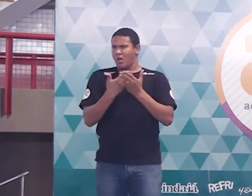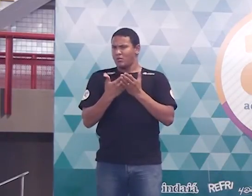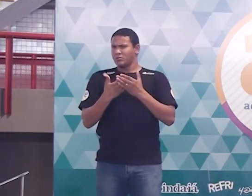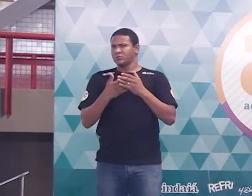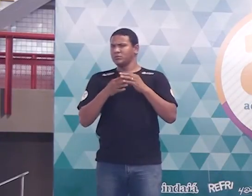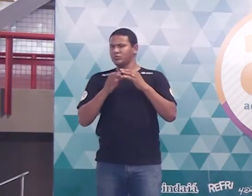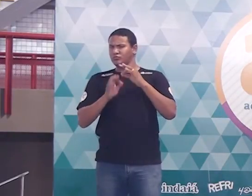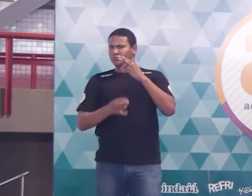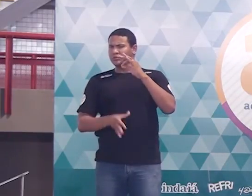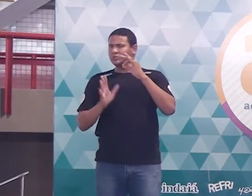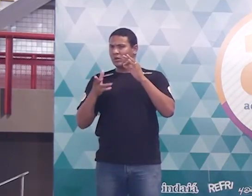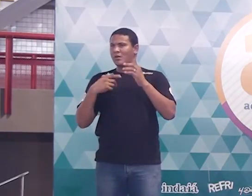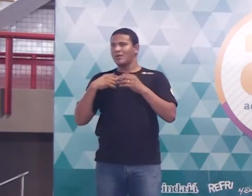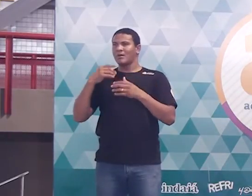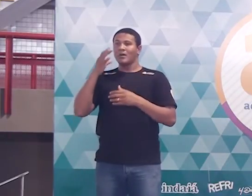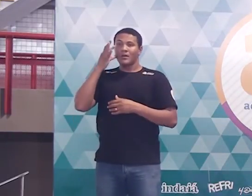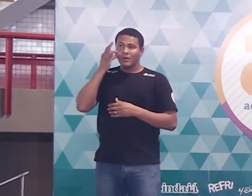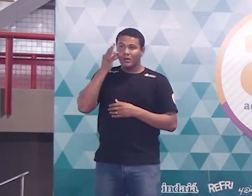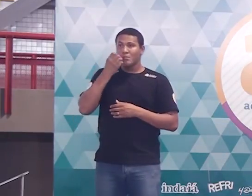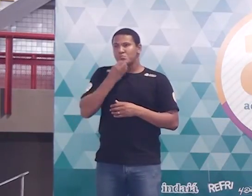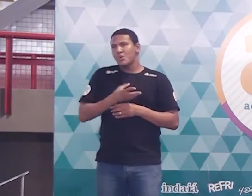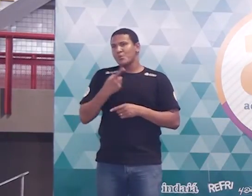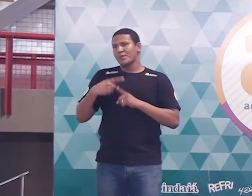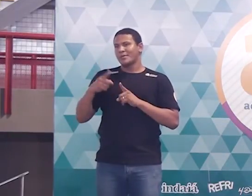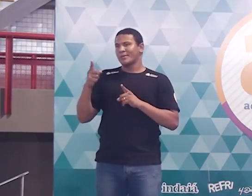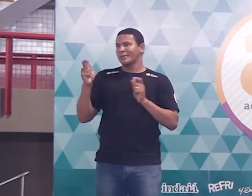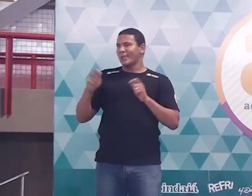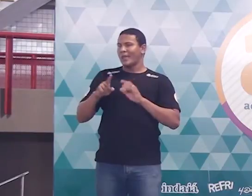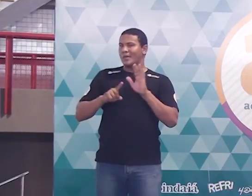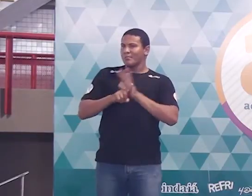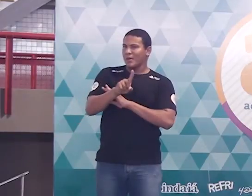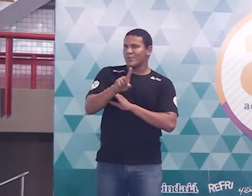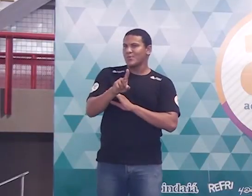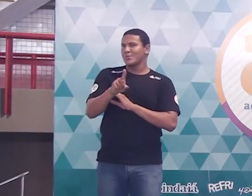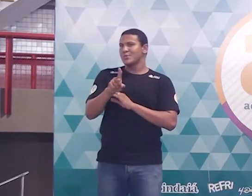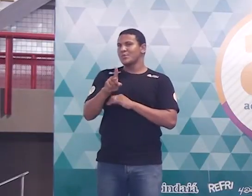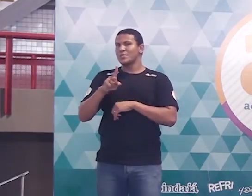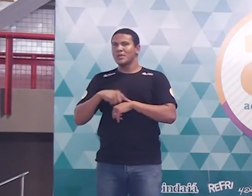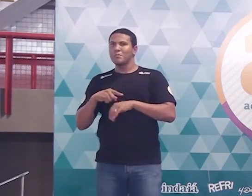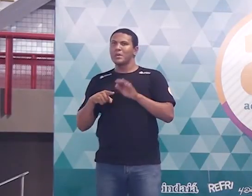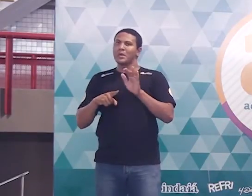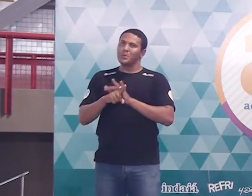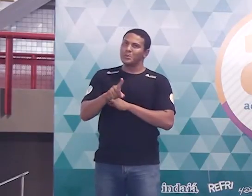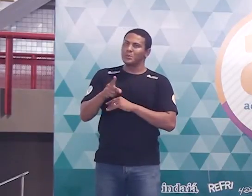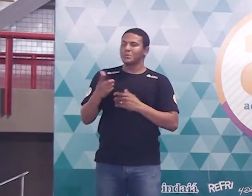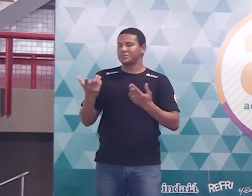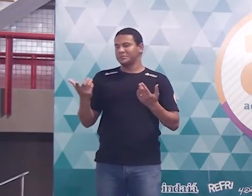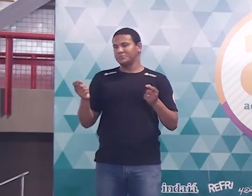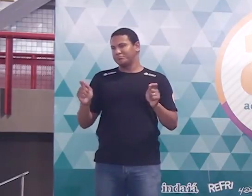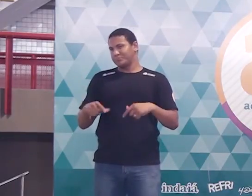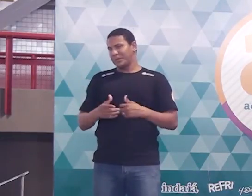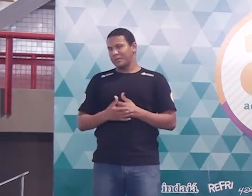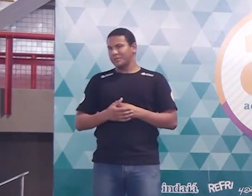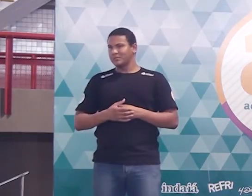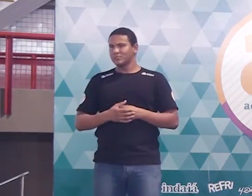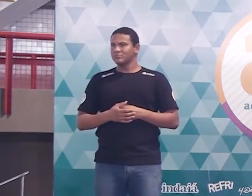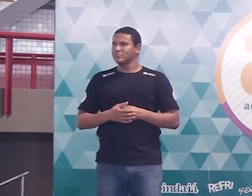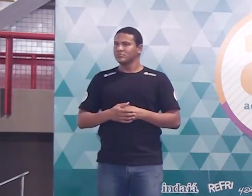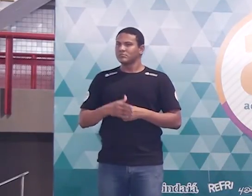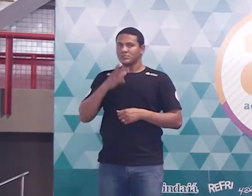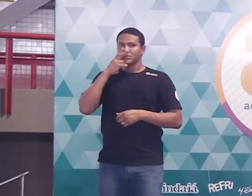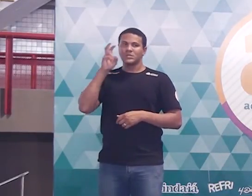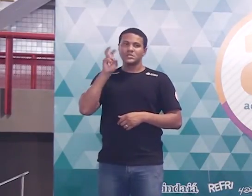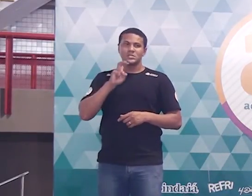tirando dúvidas. Ao vivo é bacana porque você pode tirar dúvidas, você pode mandar perguntas pelo Facebook, tá certo? Todas as